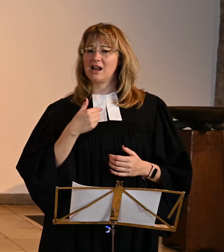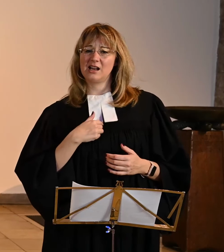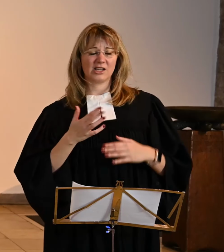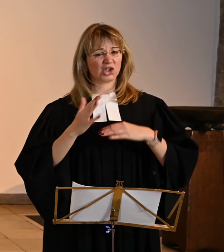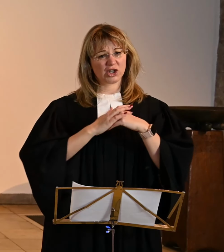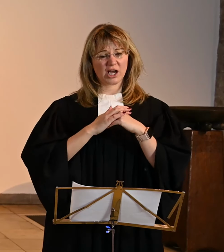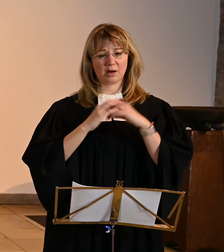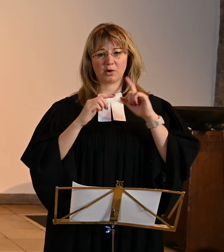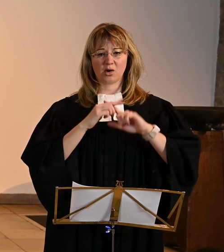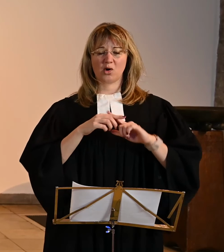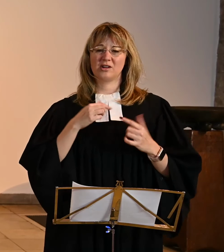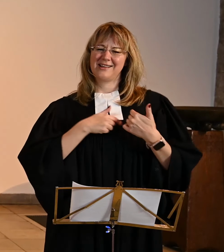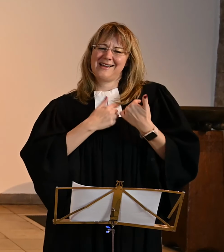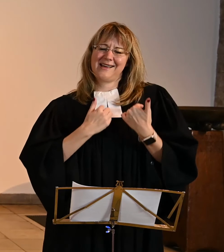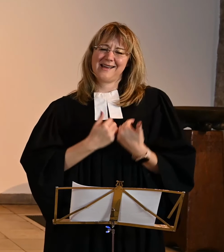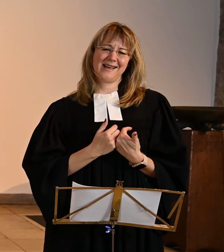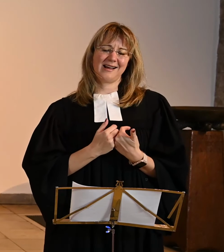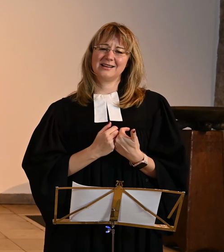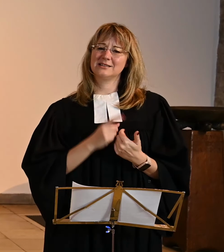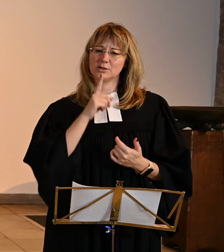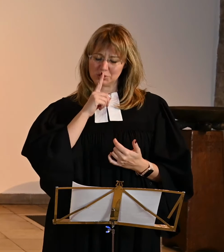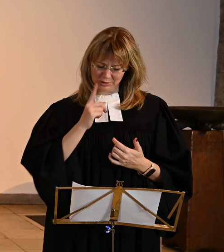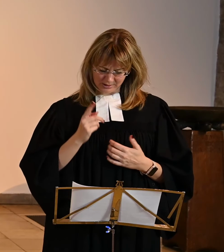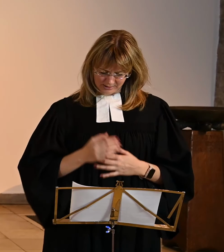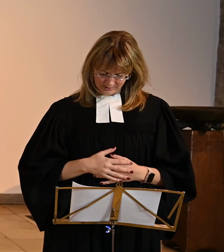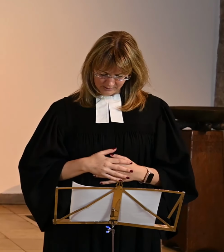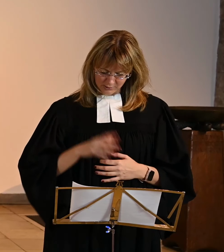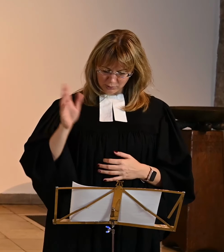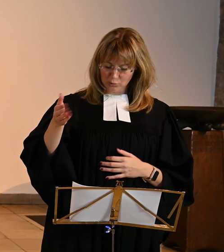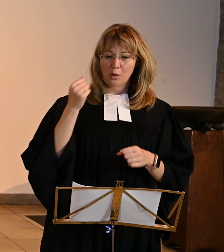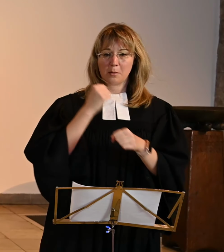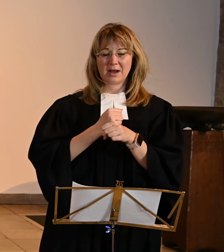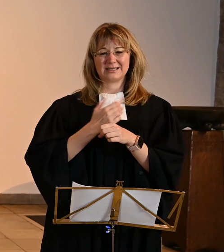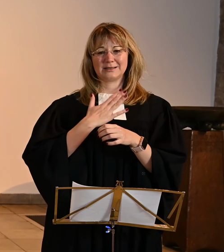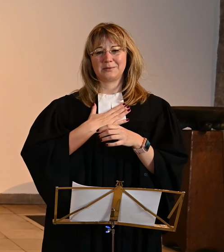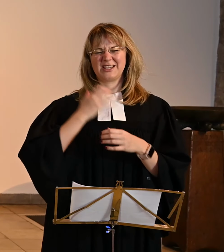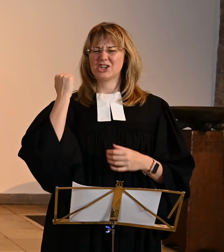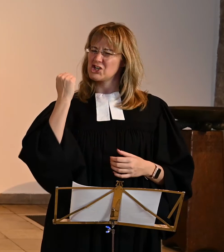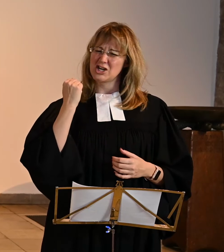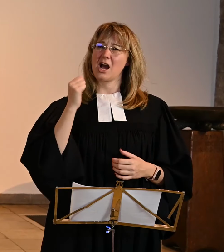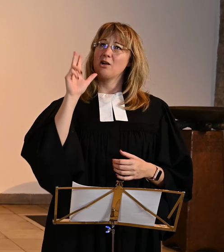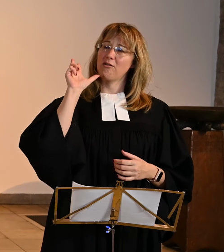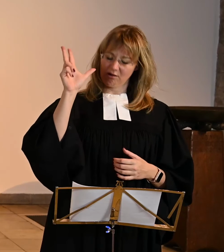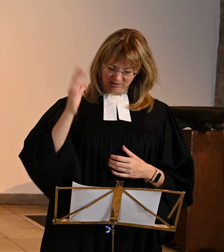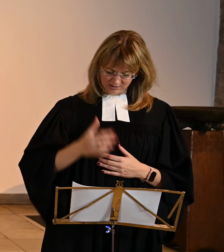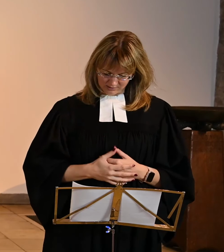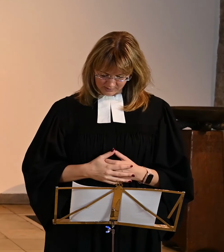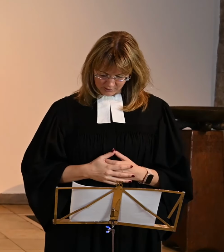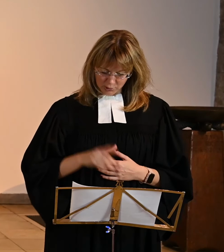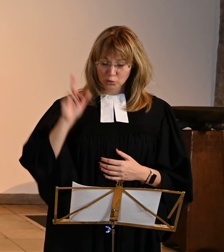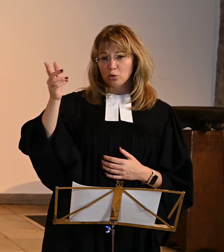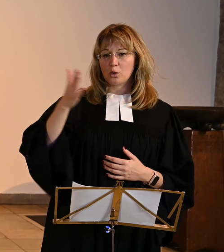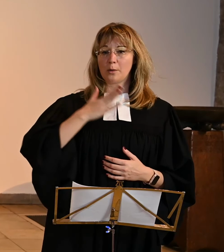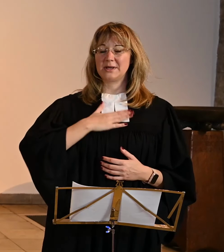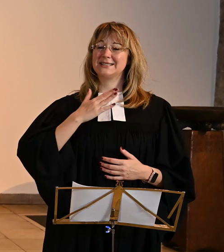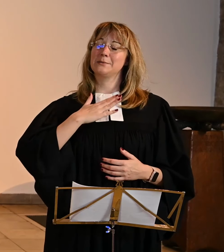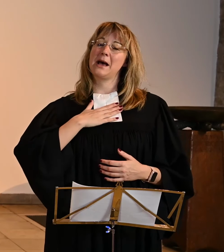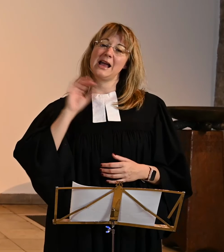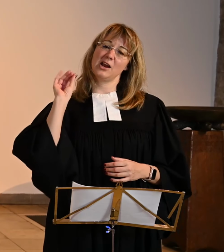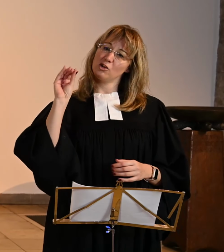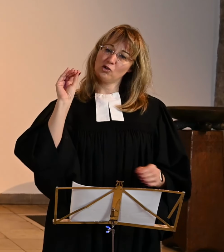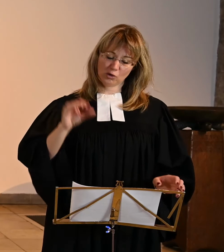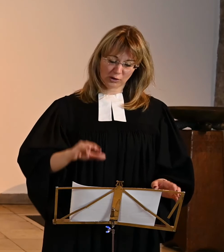Zerfällt auch mein Körper, erlischt auch mein Herz. Du bleibst mein Fels, mein Gott, die Zukunft,